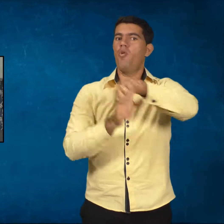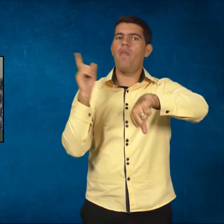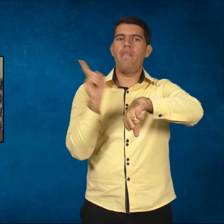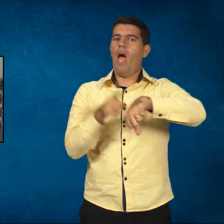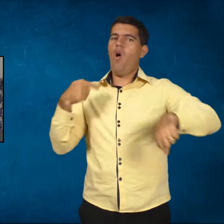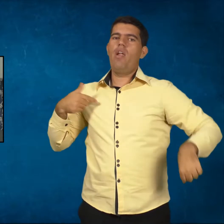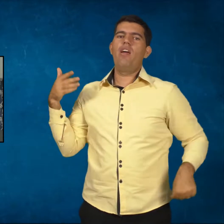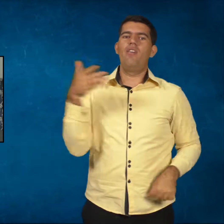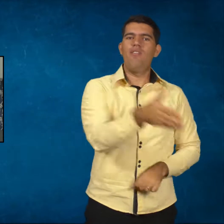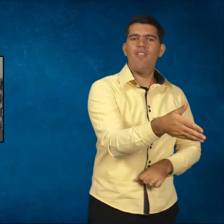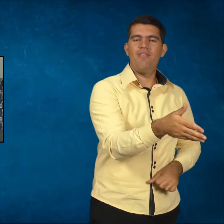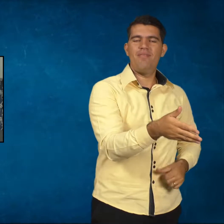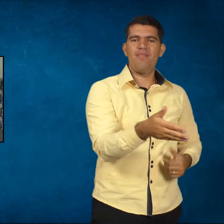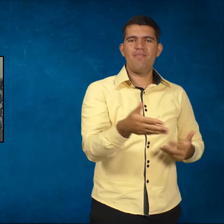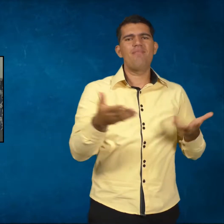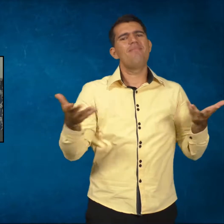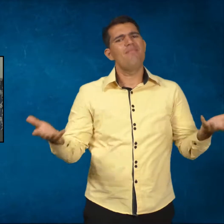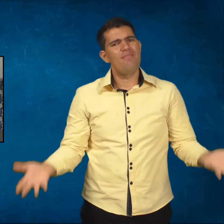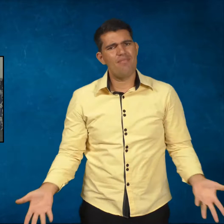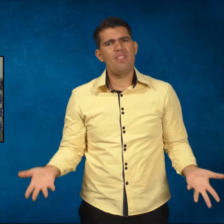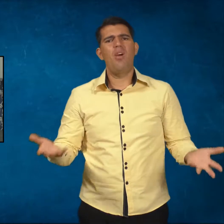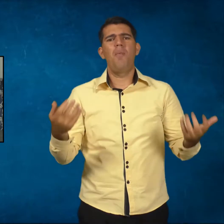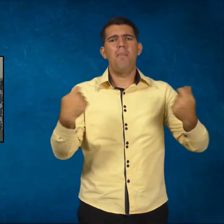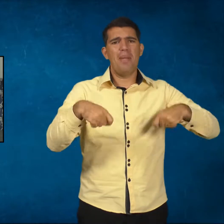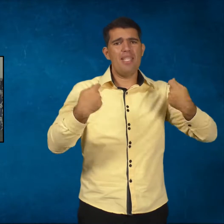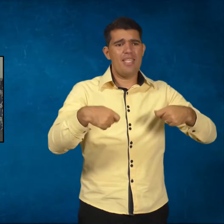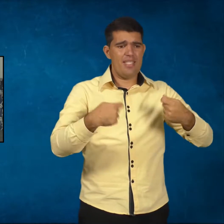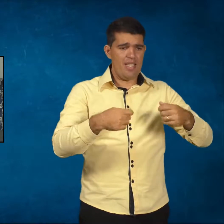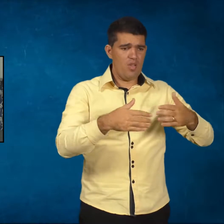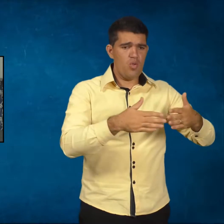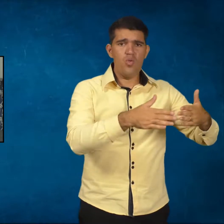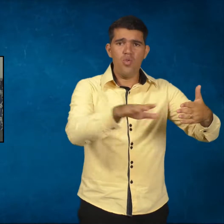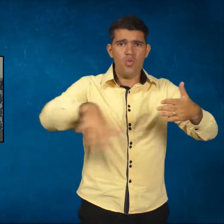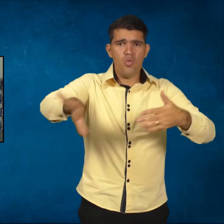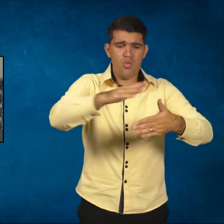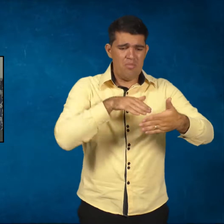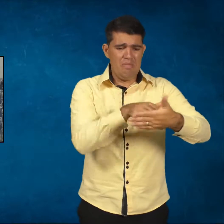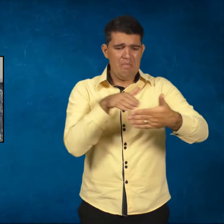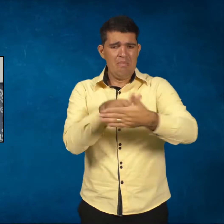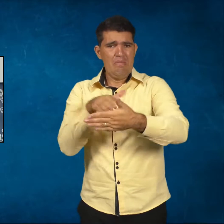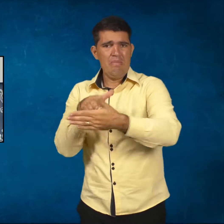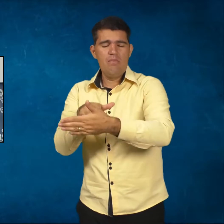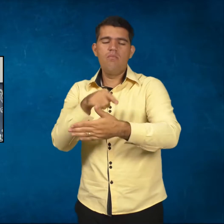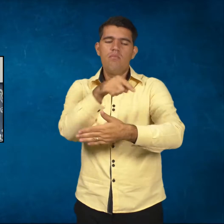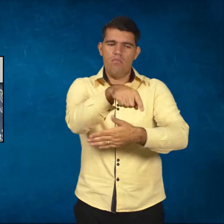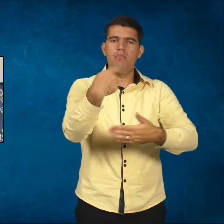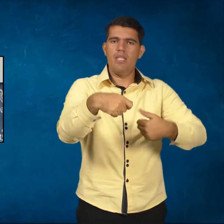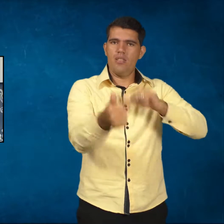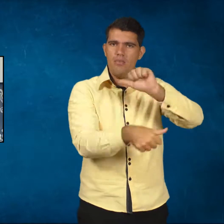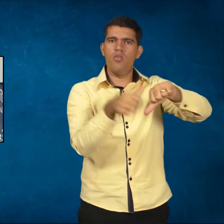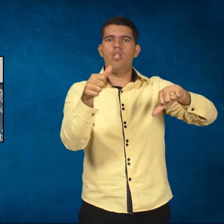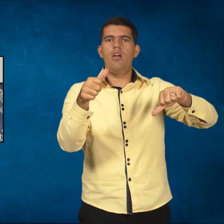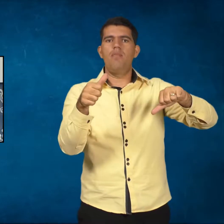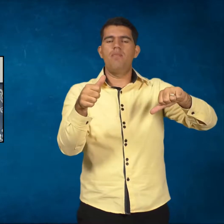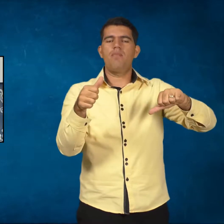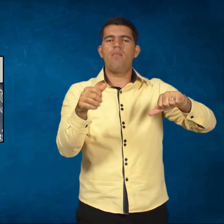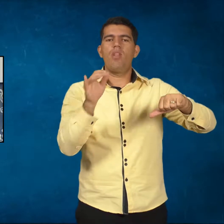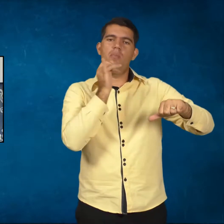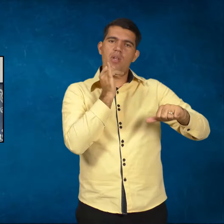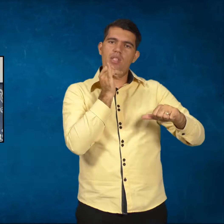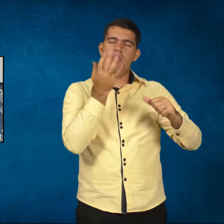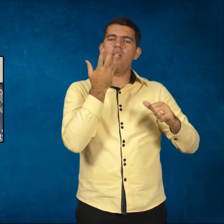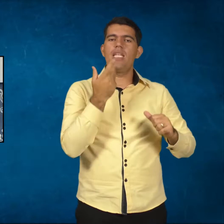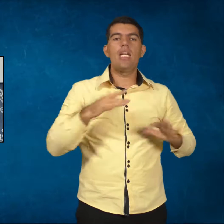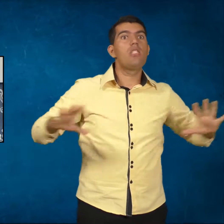Então, esse, na minha concepção, que demanda uma mudança de barreira física, ele tem que estar lá. Toda criança que nasce